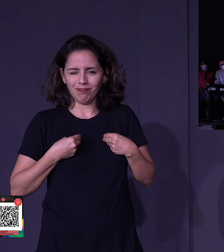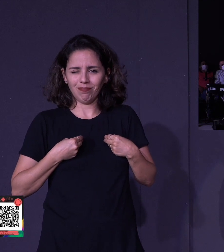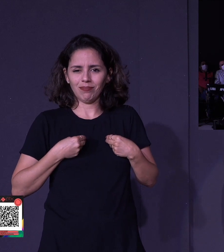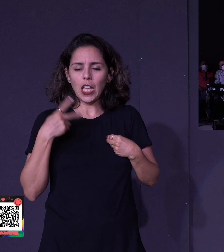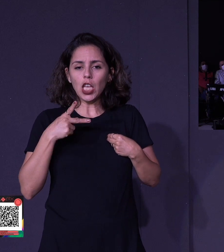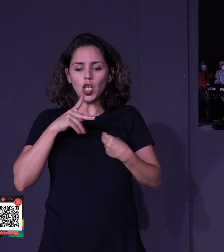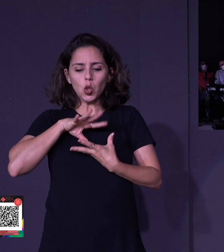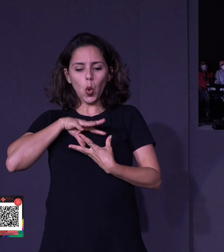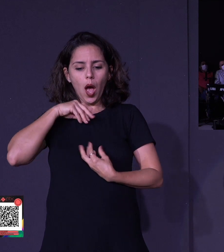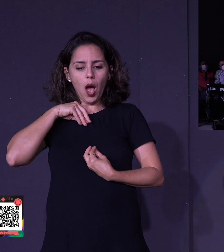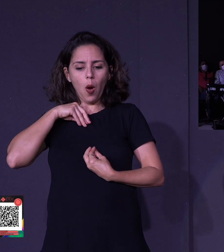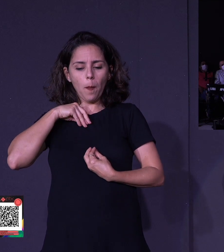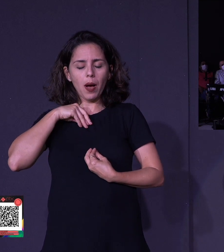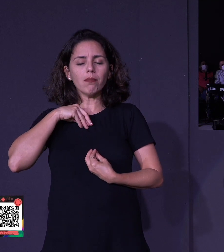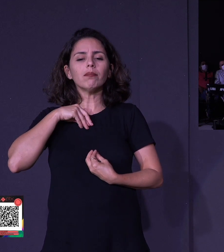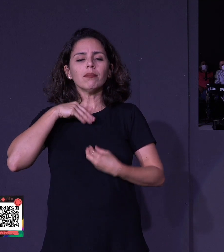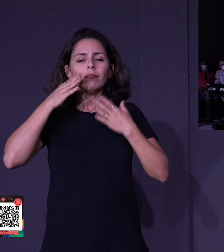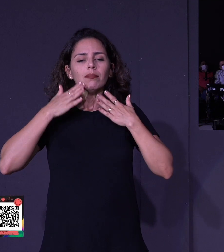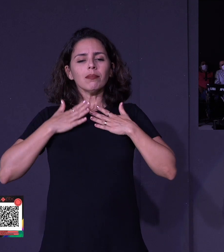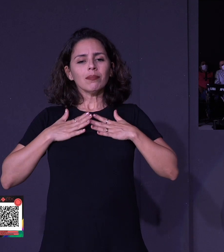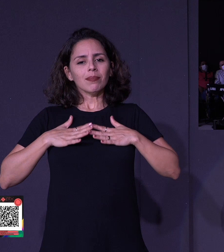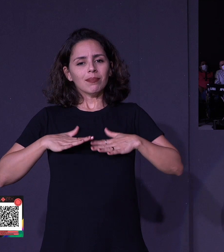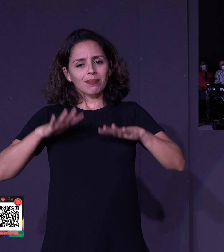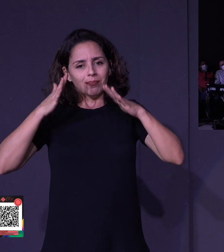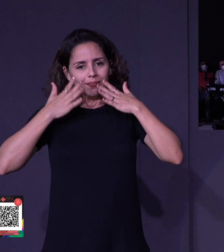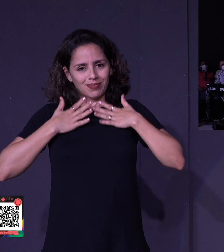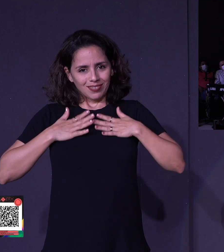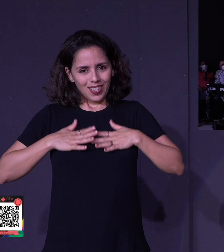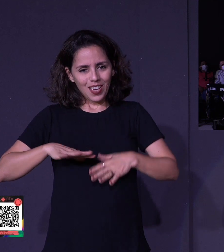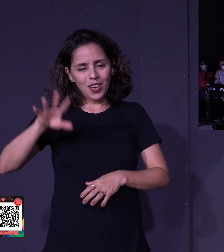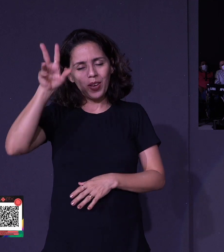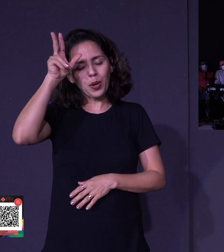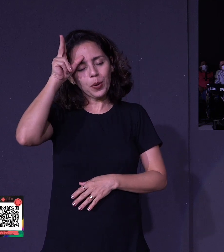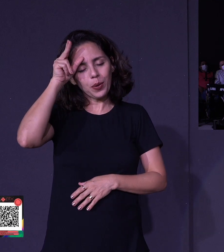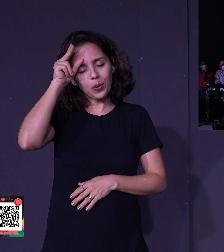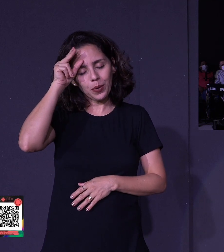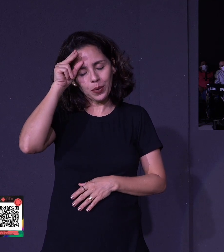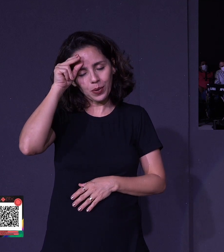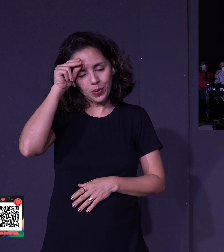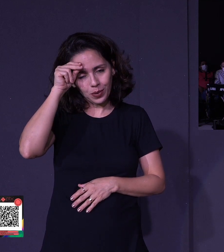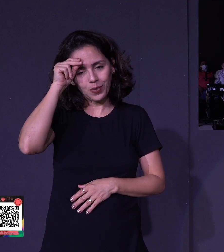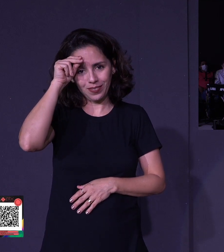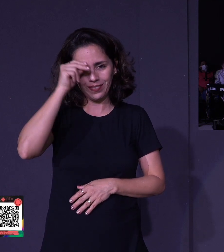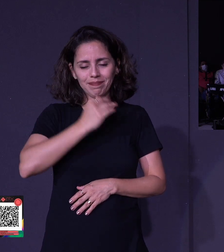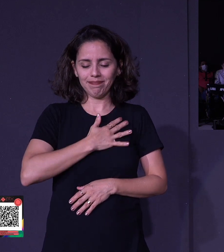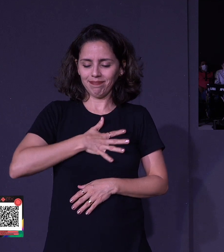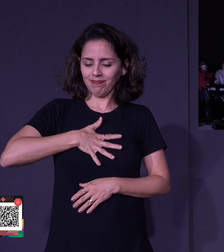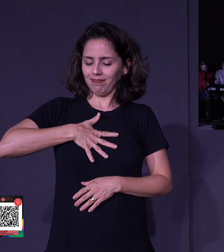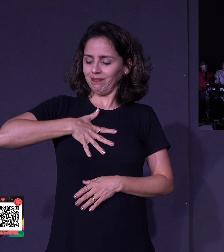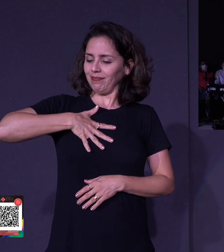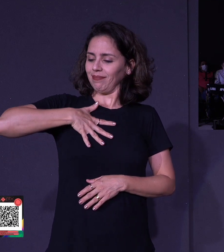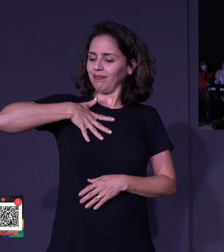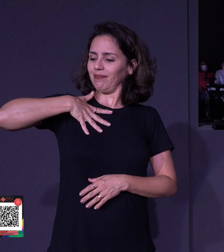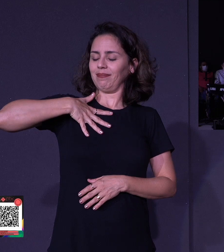Discipline seu filho, e este lhe dará paz, trará grande prazer à